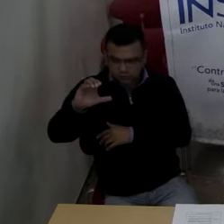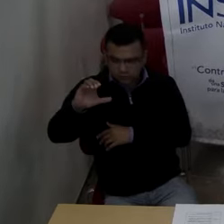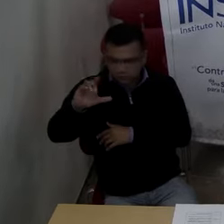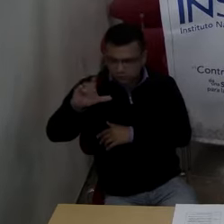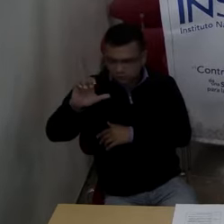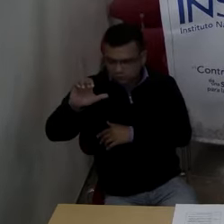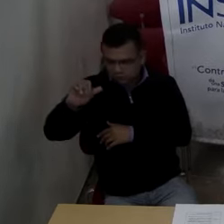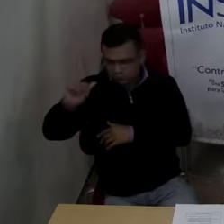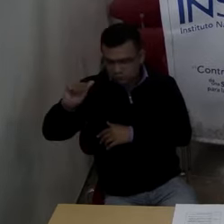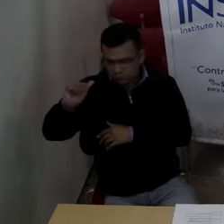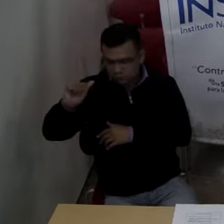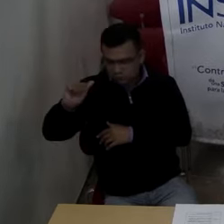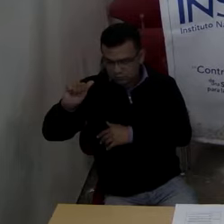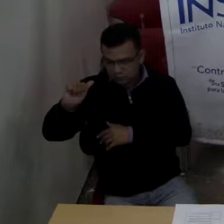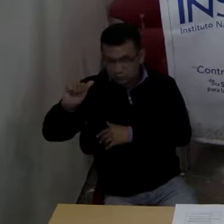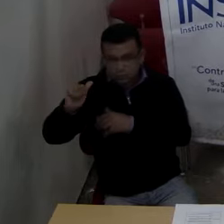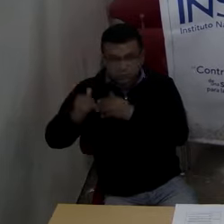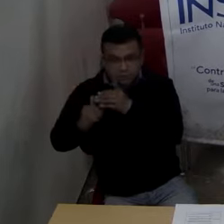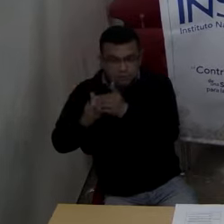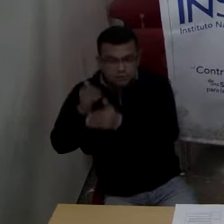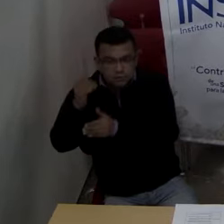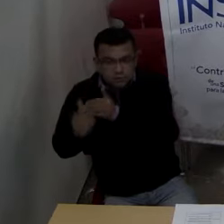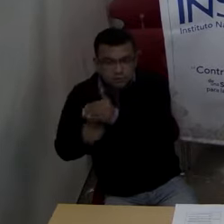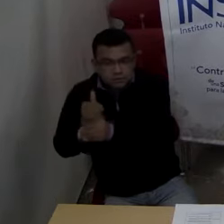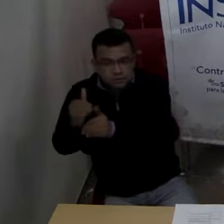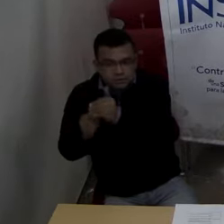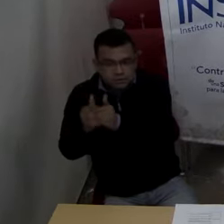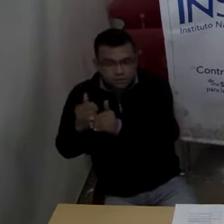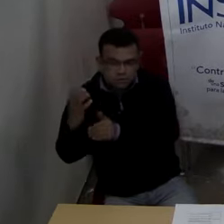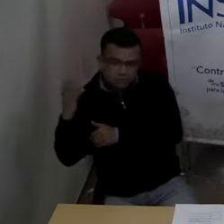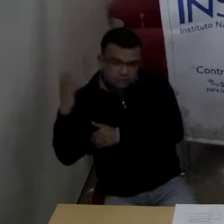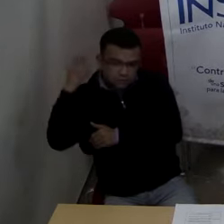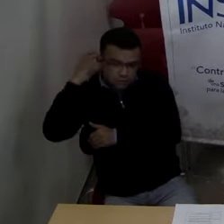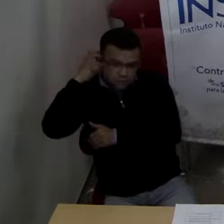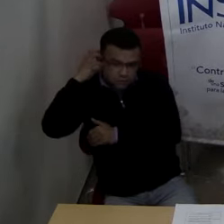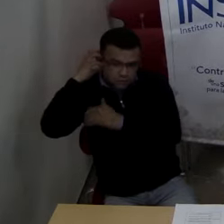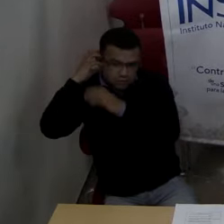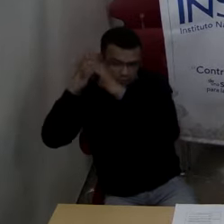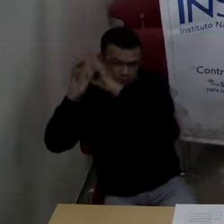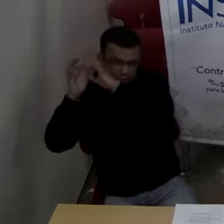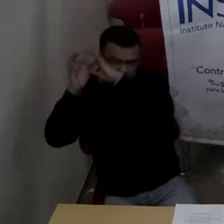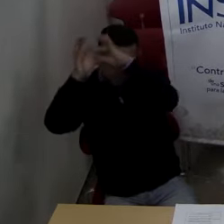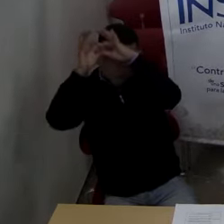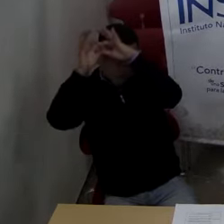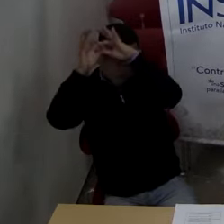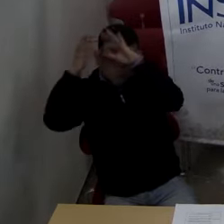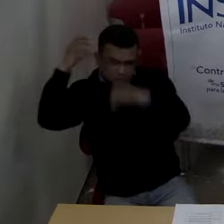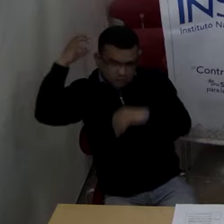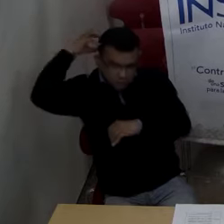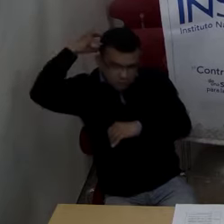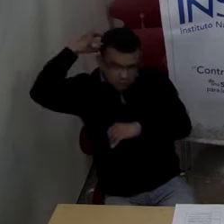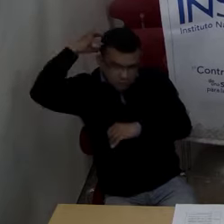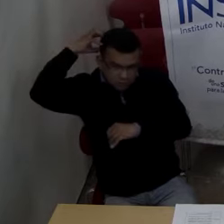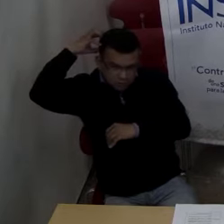hasta el procesamiento que se lleva en la zona auditiva en el cerebro, en la corteza